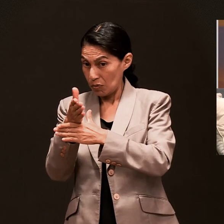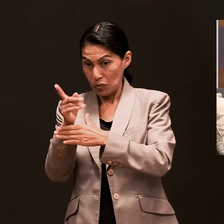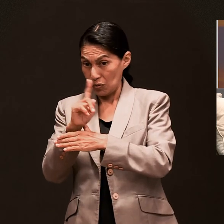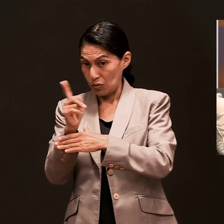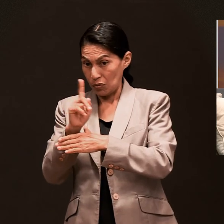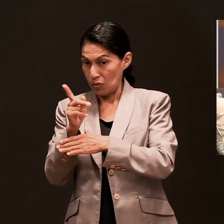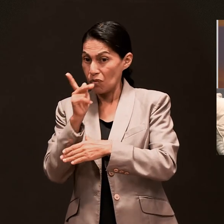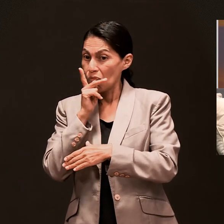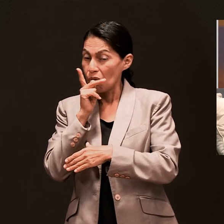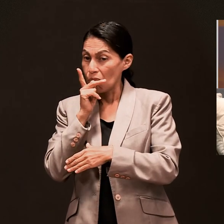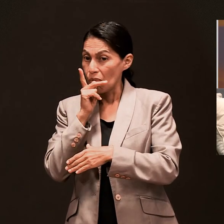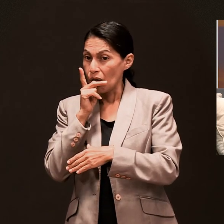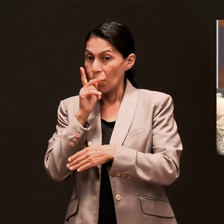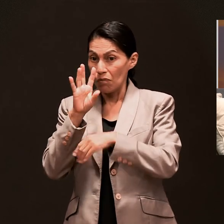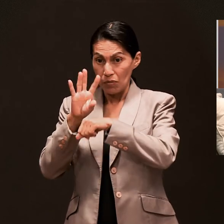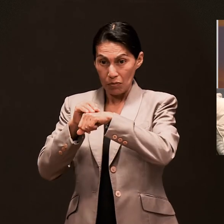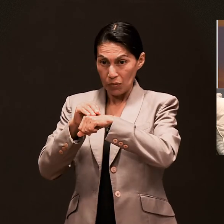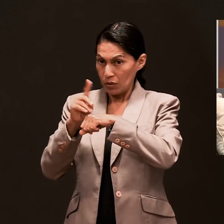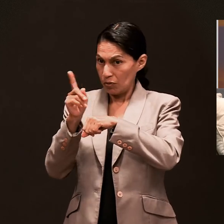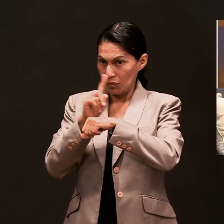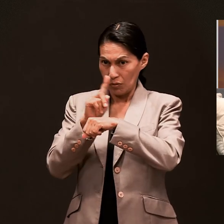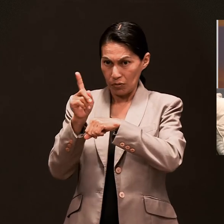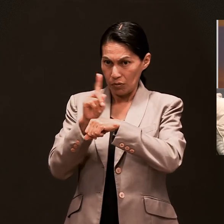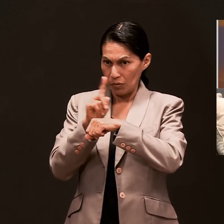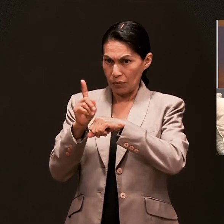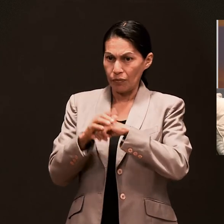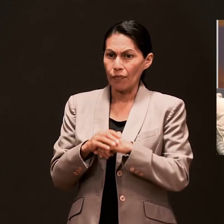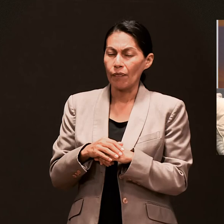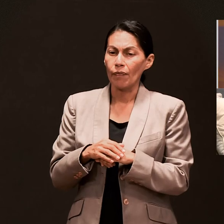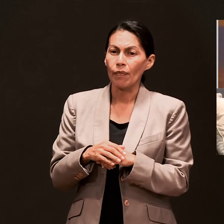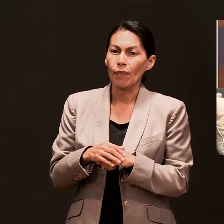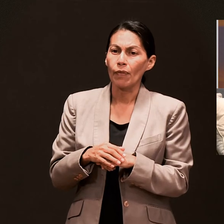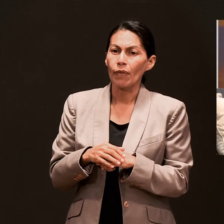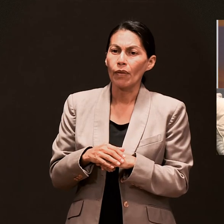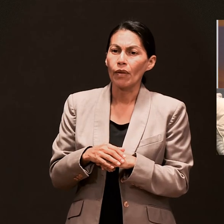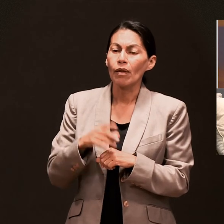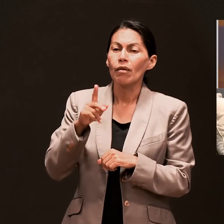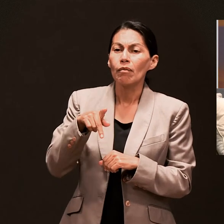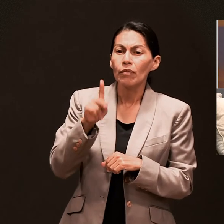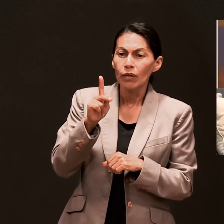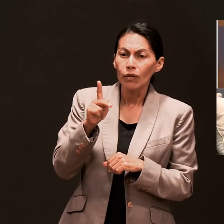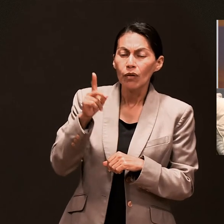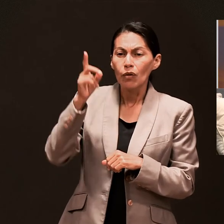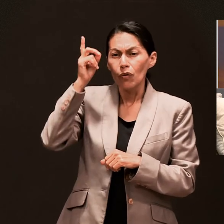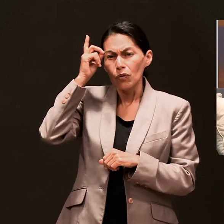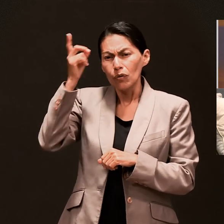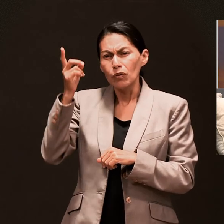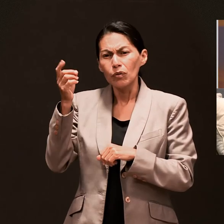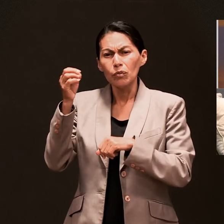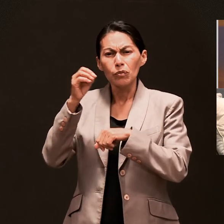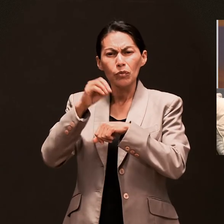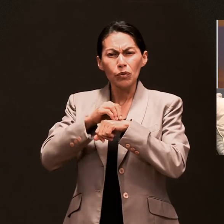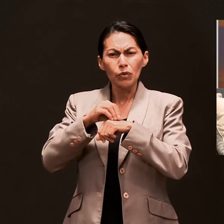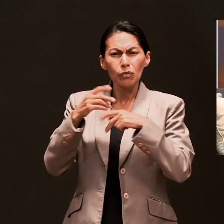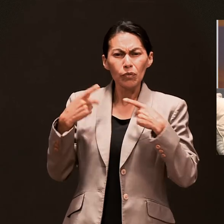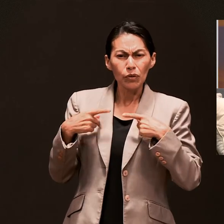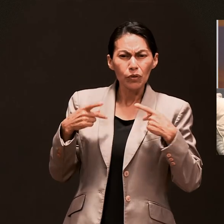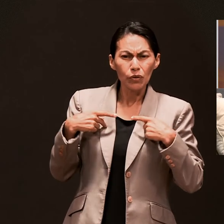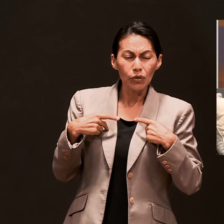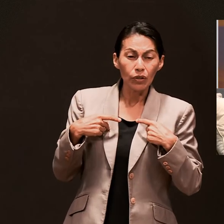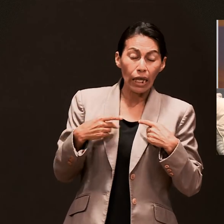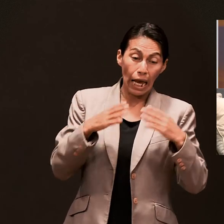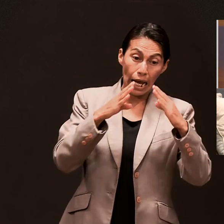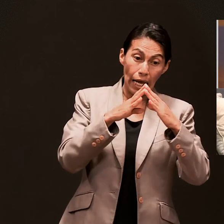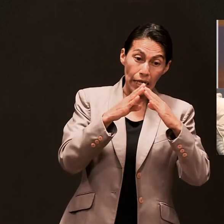dejaba ir a la a la iglesia Así es que Dios puso personas que nos que iban por